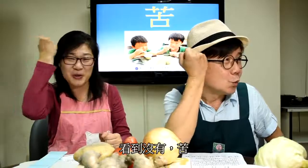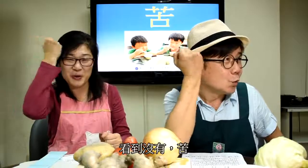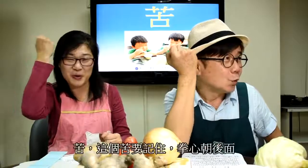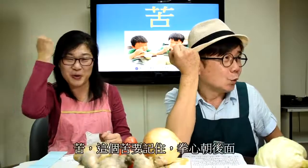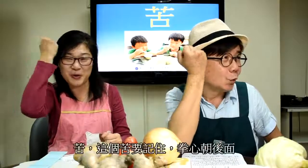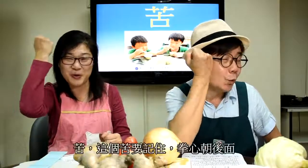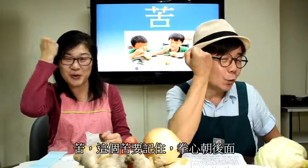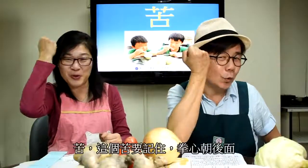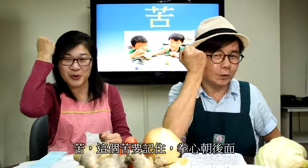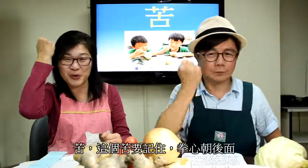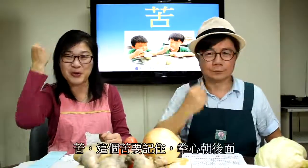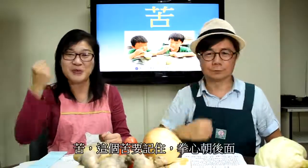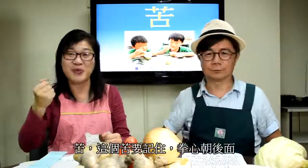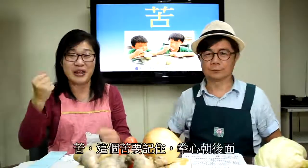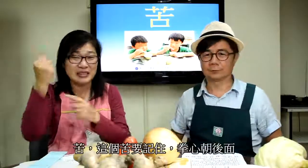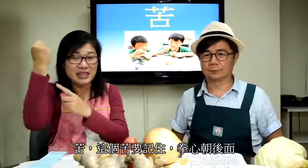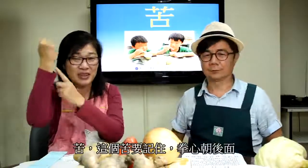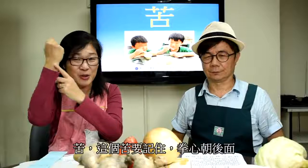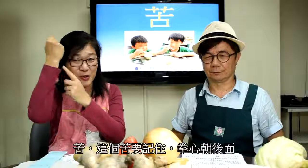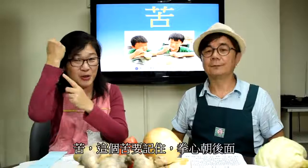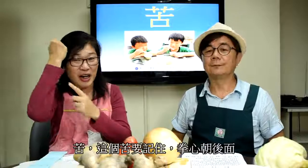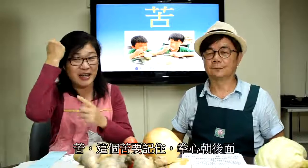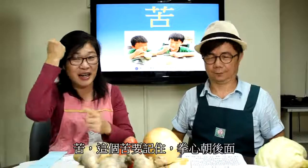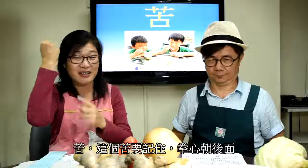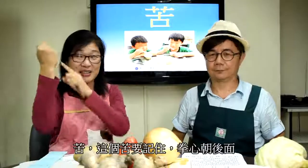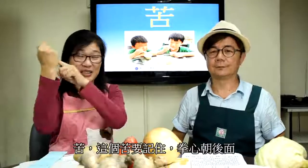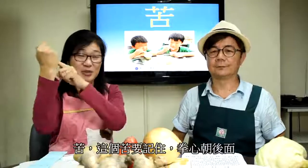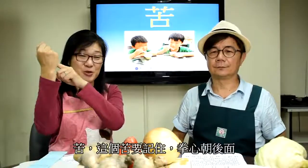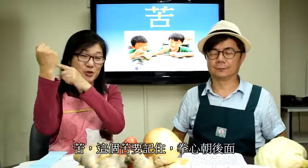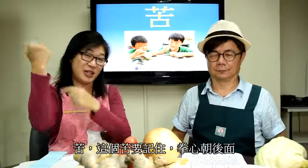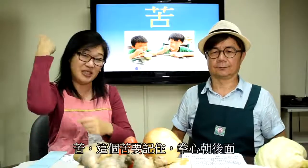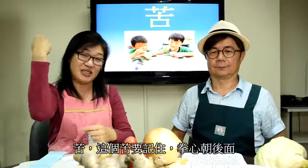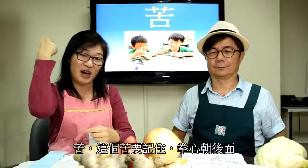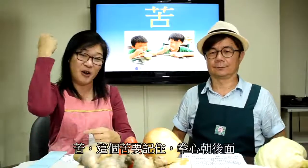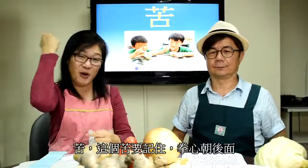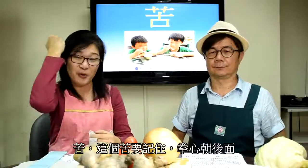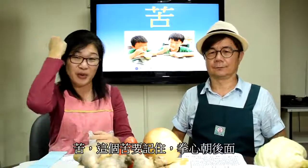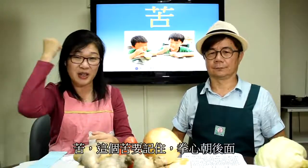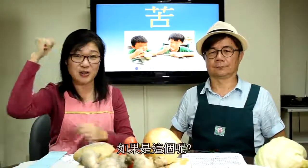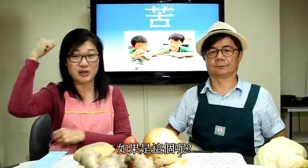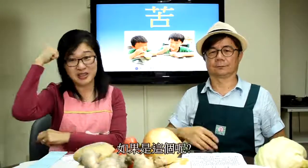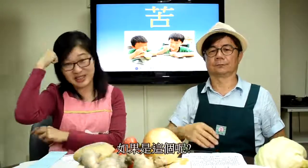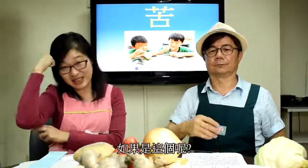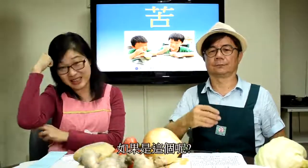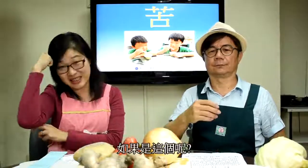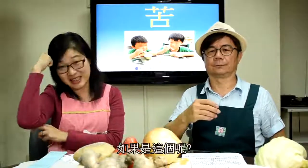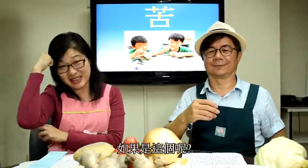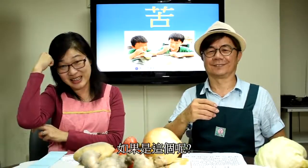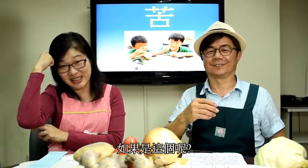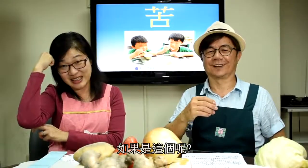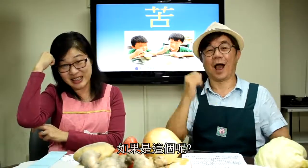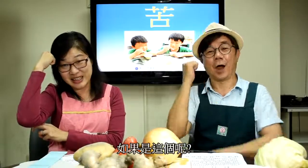苦，这个苦啊，要记住拳心朝后面。如果是这个呢，